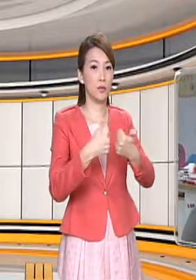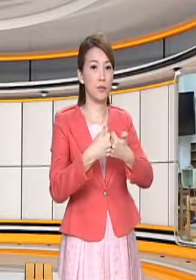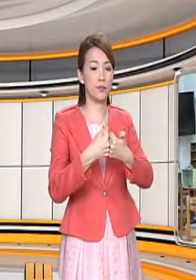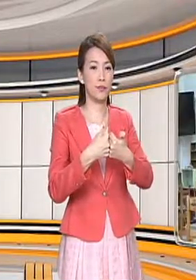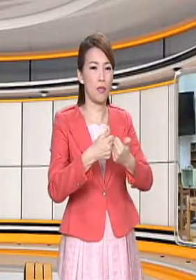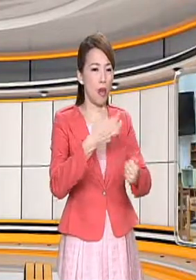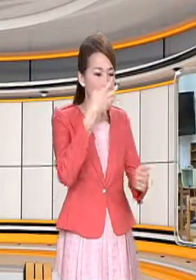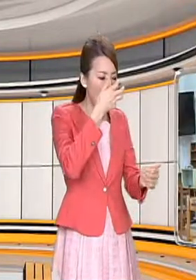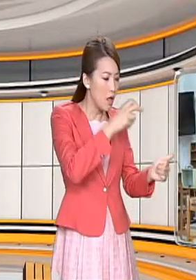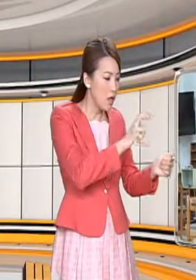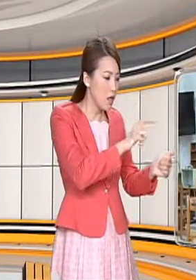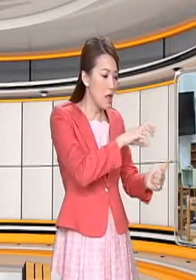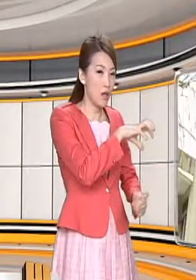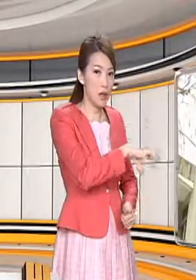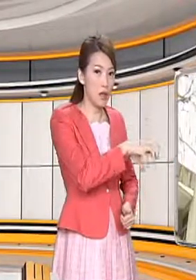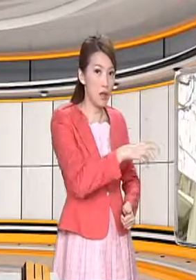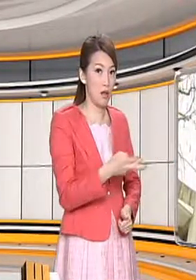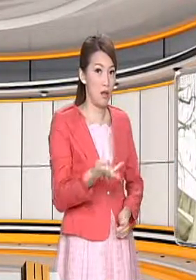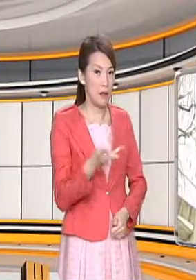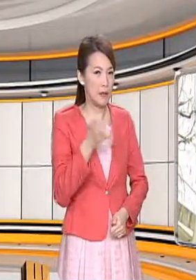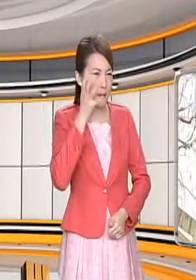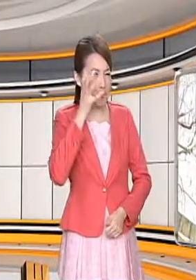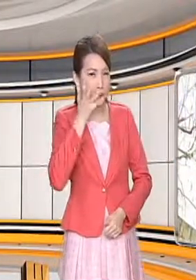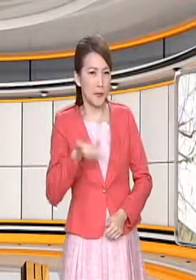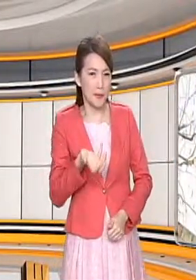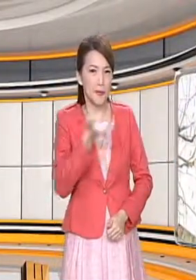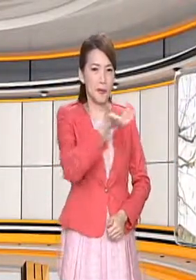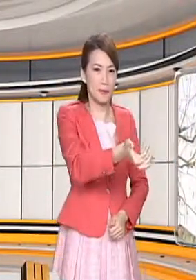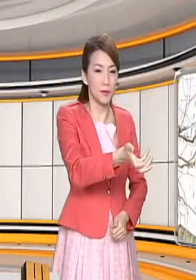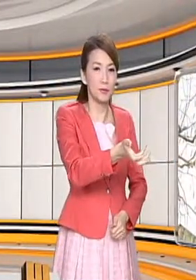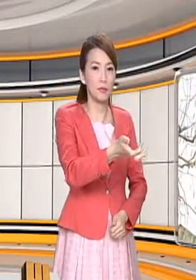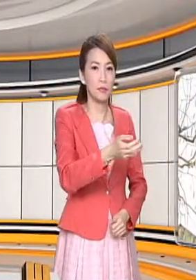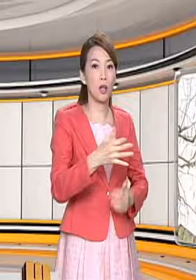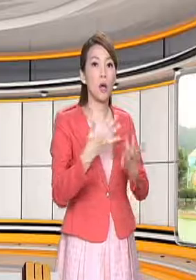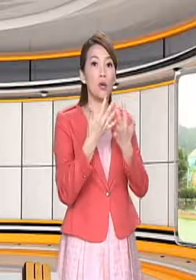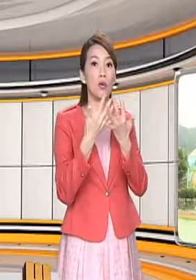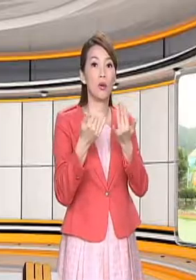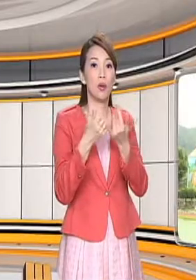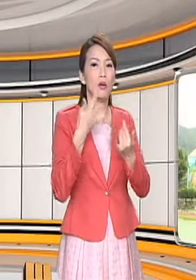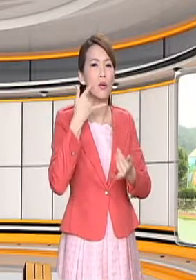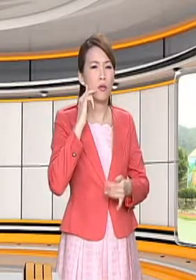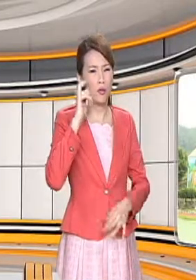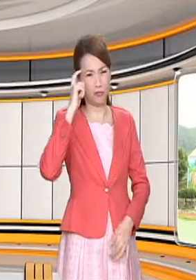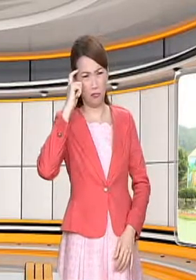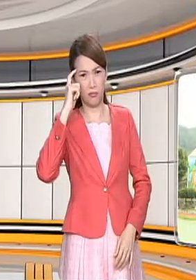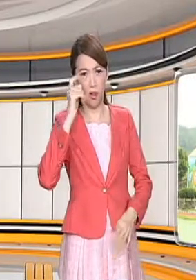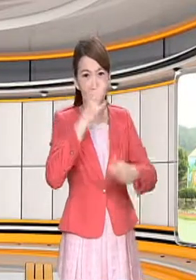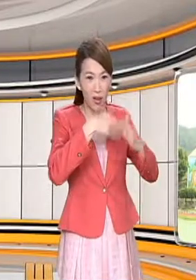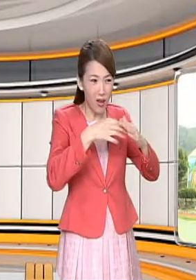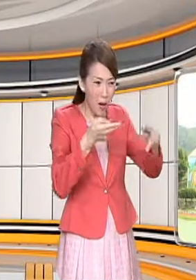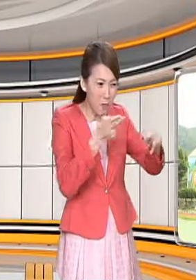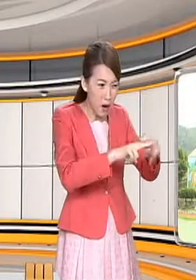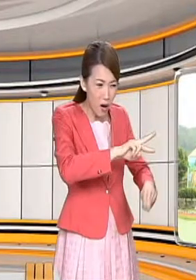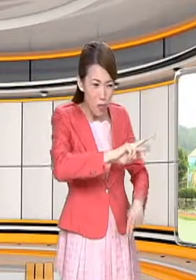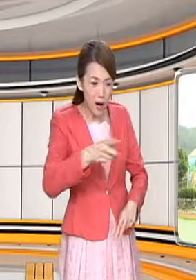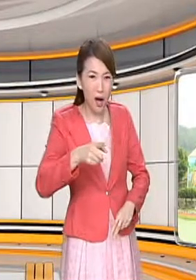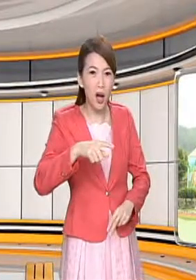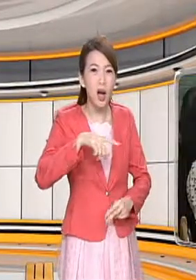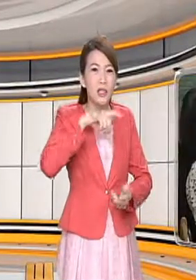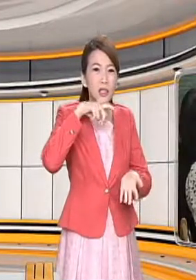以及老人安养机构来接洽。由于废校已成定局，家长希望不要